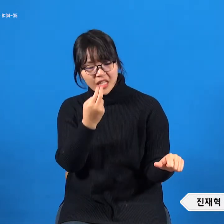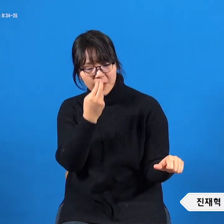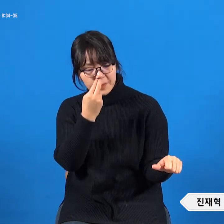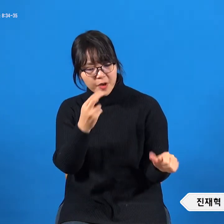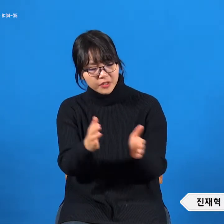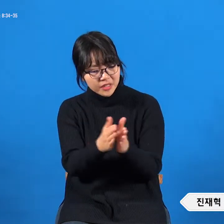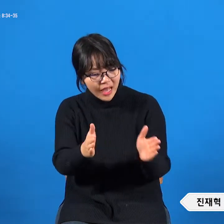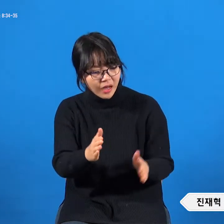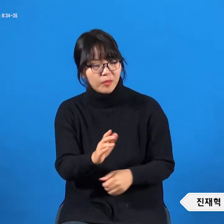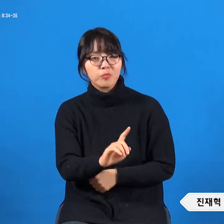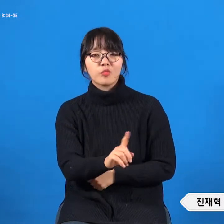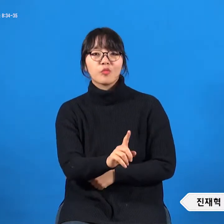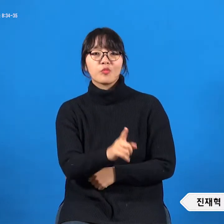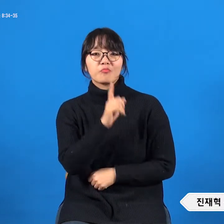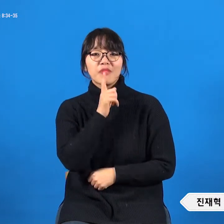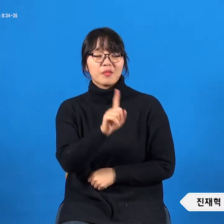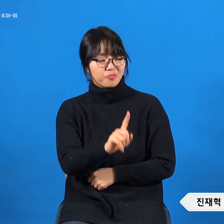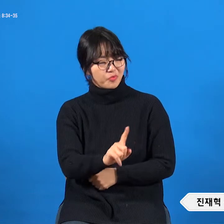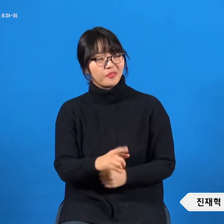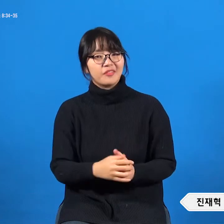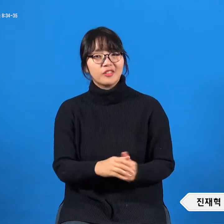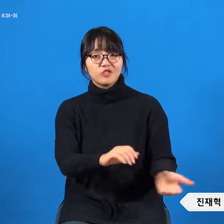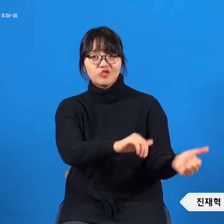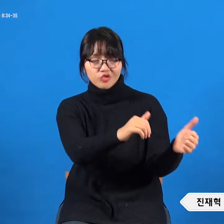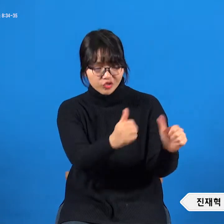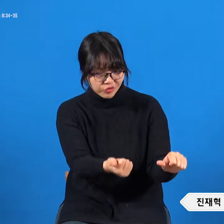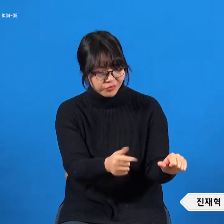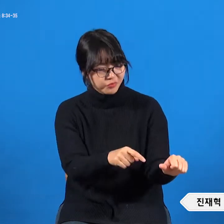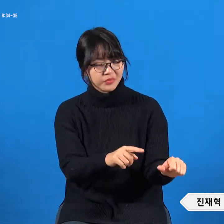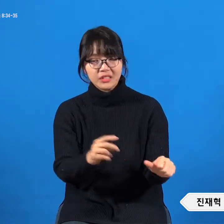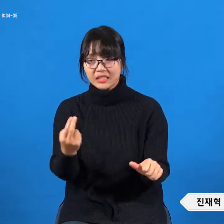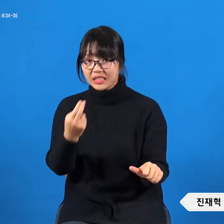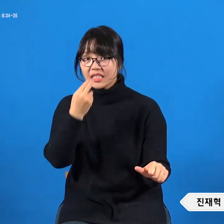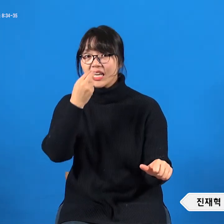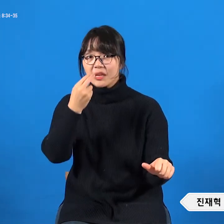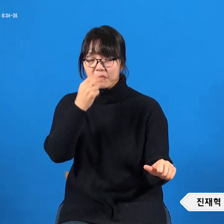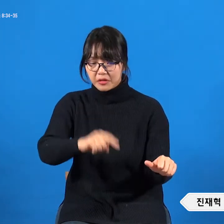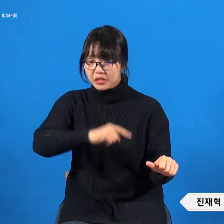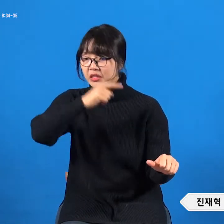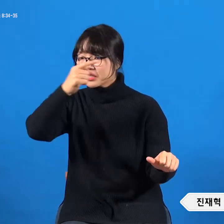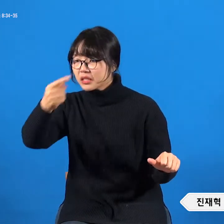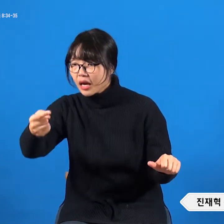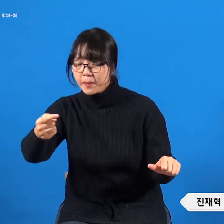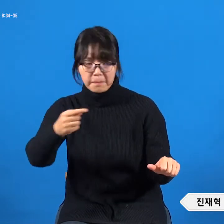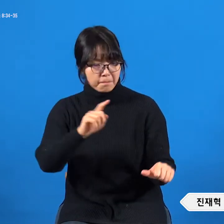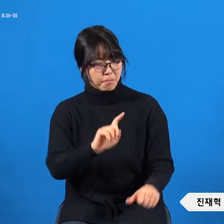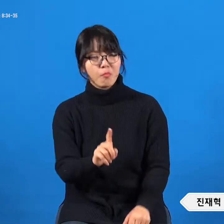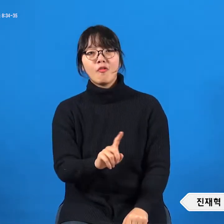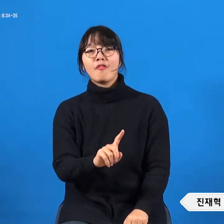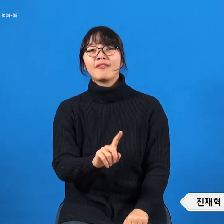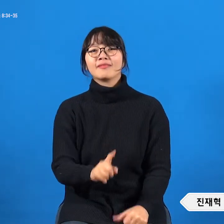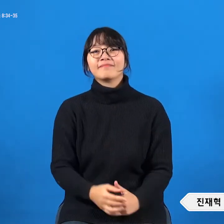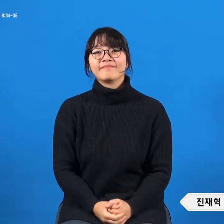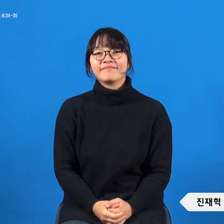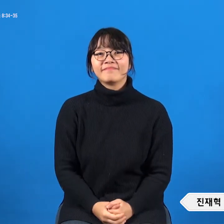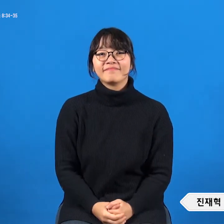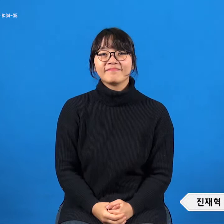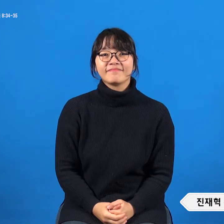여는 문이 됩니까? 어떻게 죽음이 생명을 통하는 길이 될 수